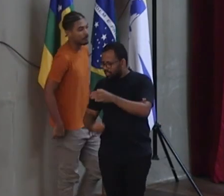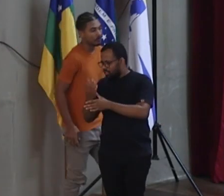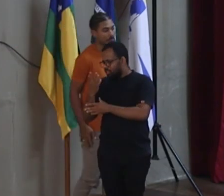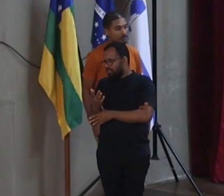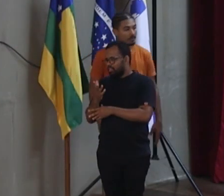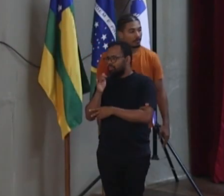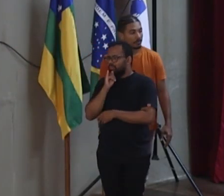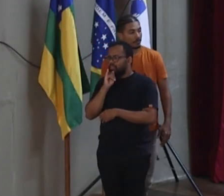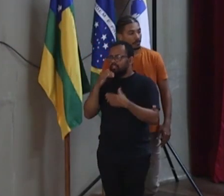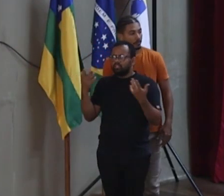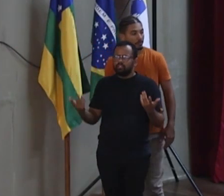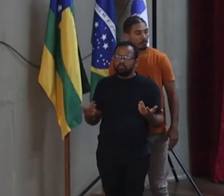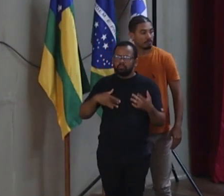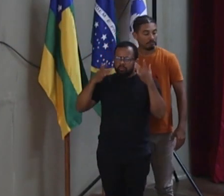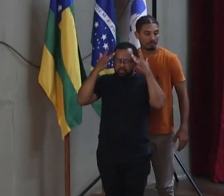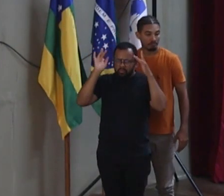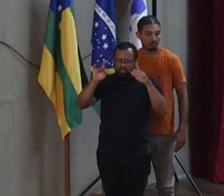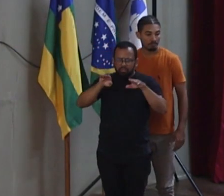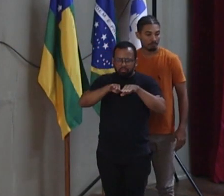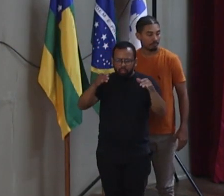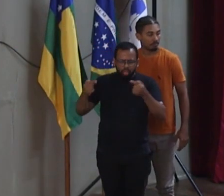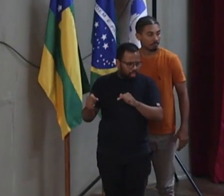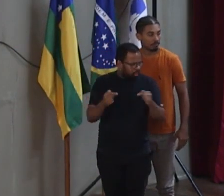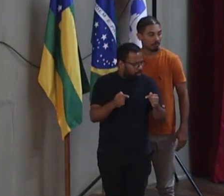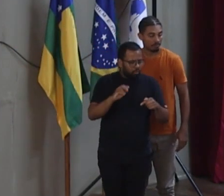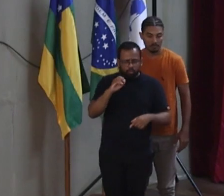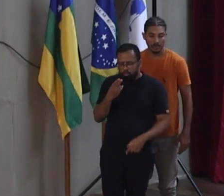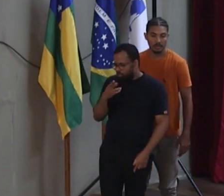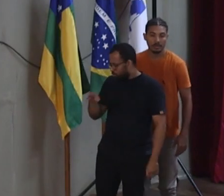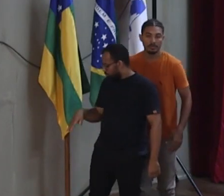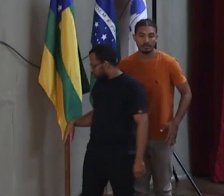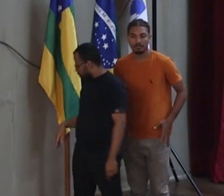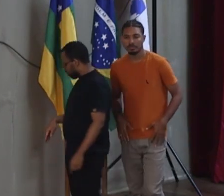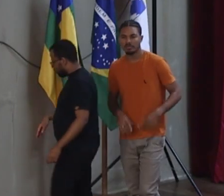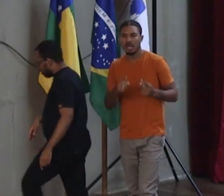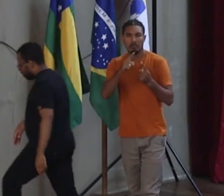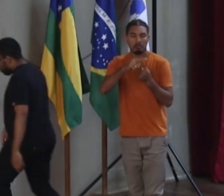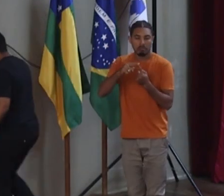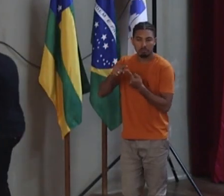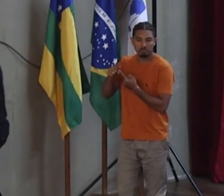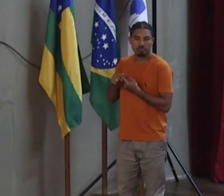algumas, sei lá, uma mesa redonda, ou algum tipo